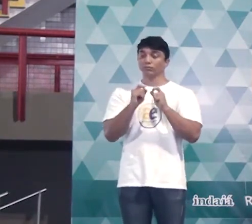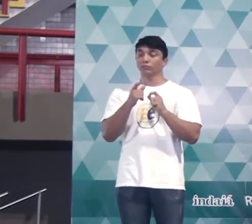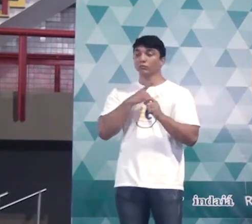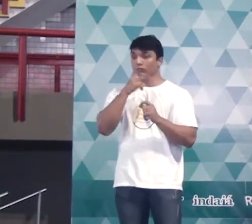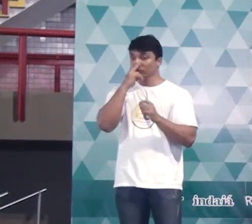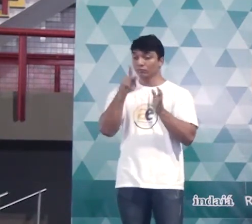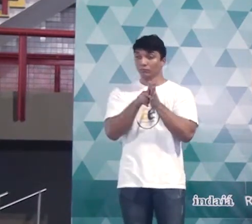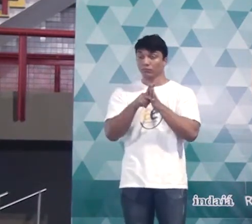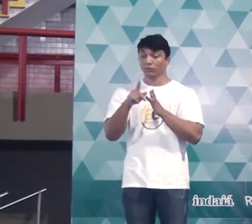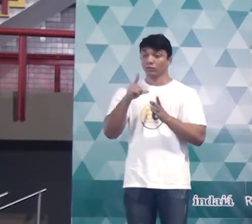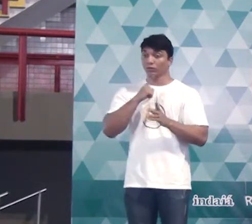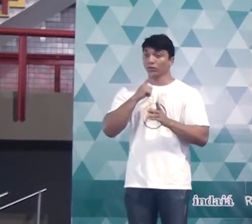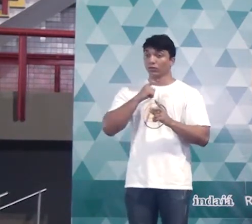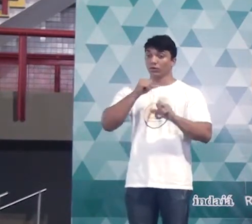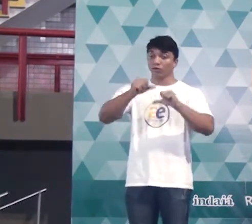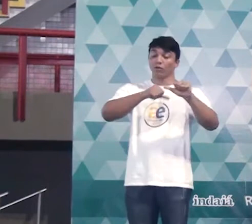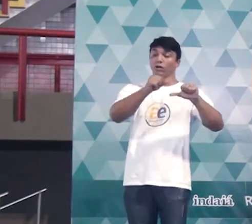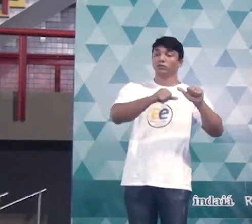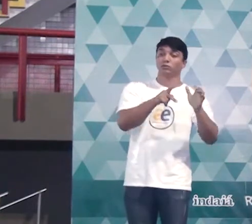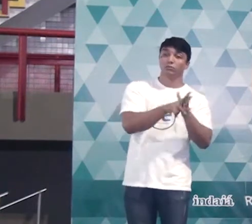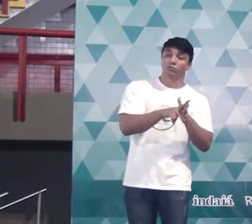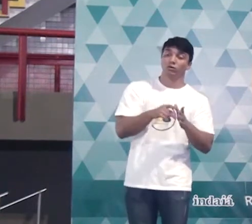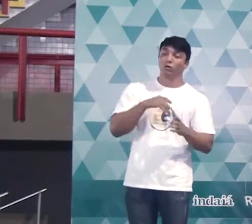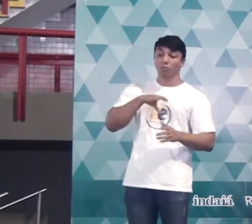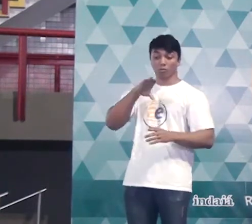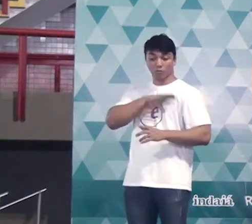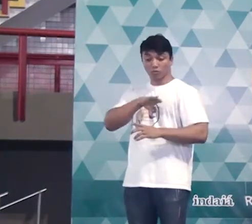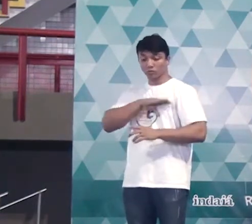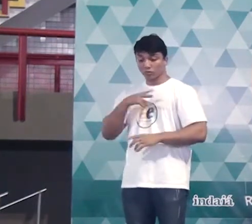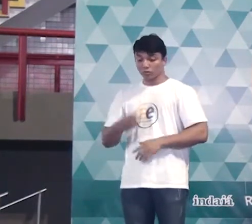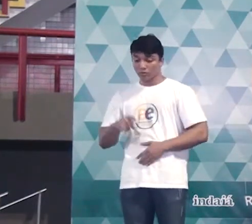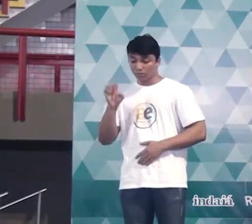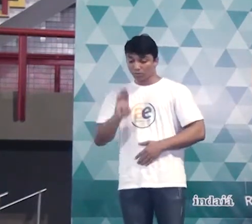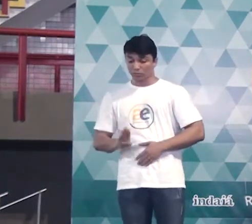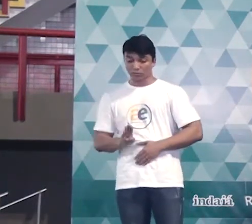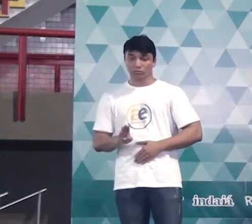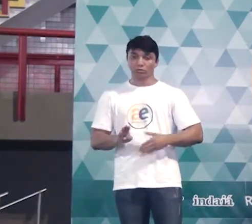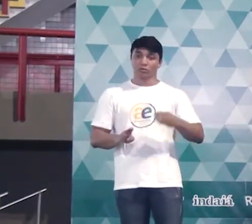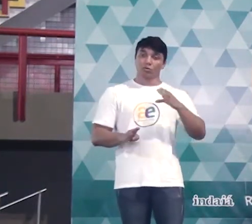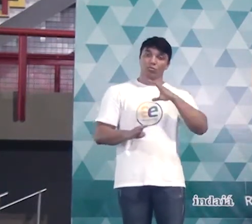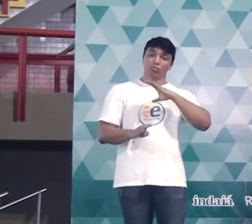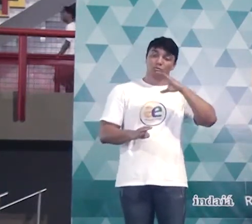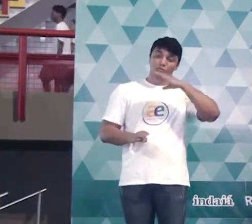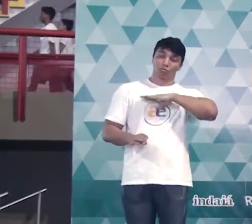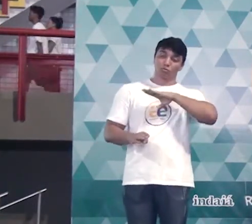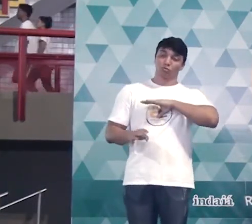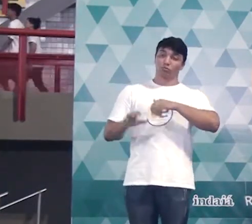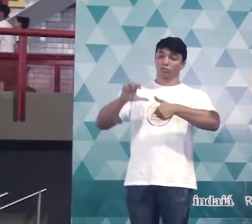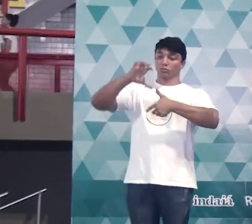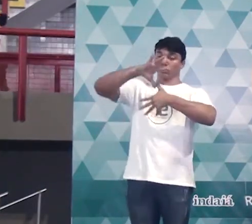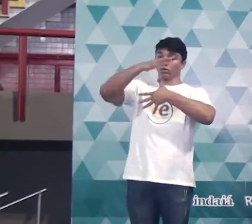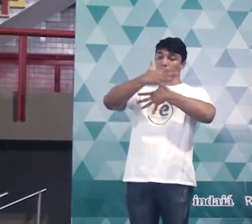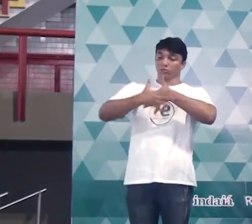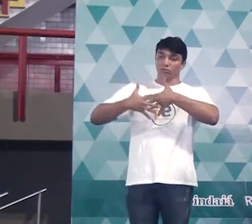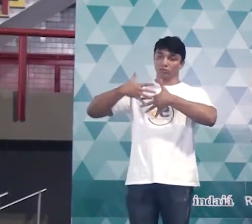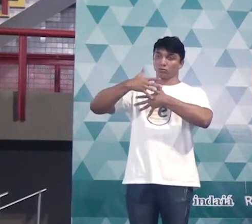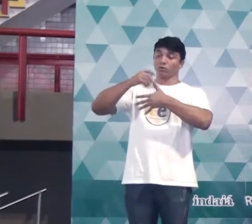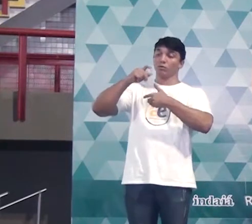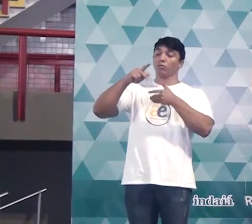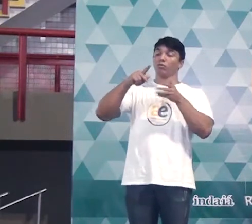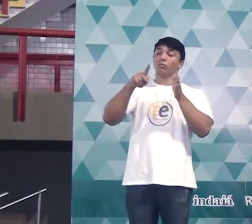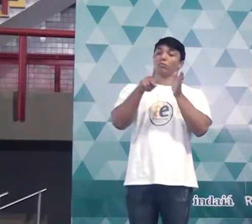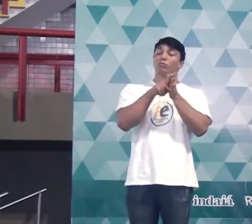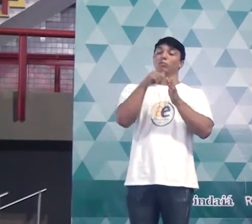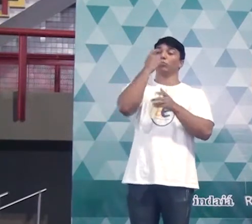que existem variações entre o português do Brasil, o português latino-americano e o português europeu,